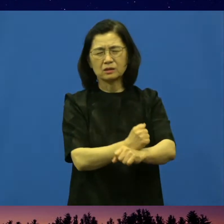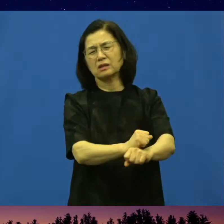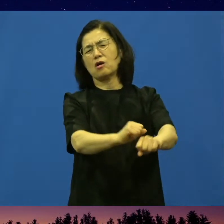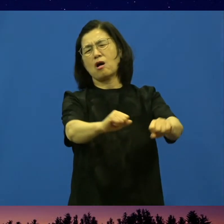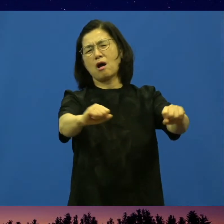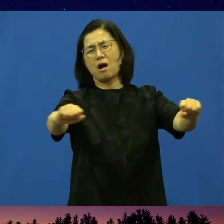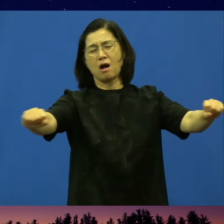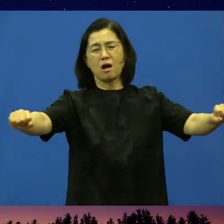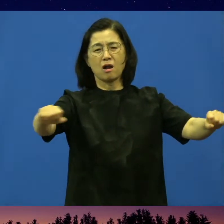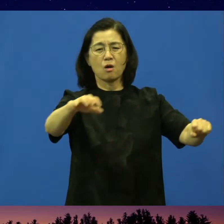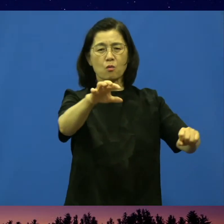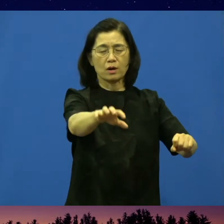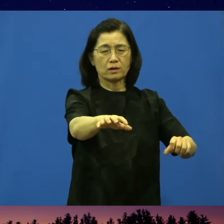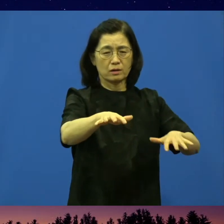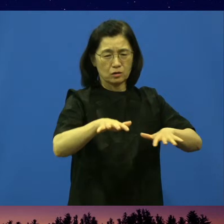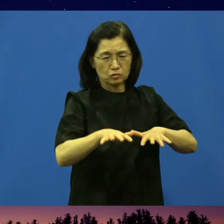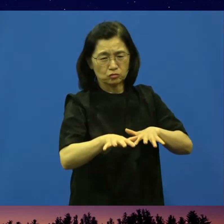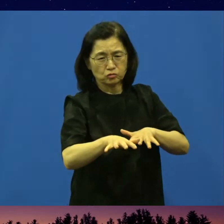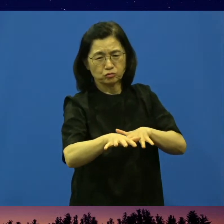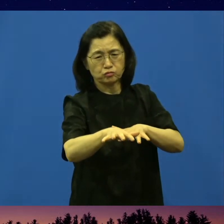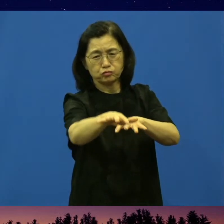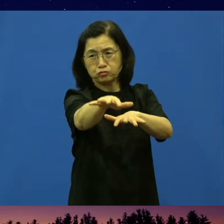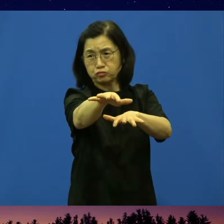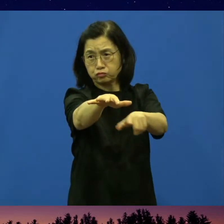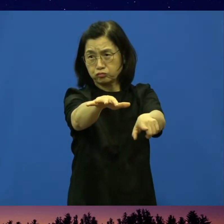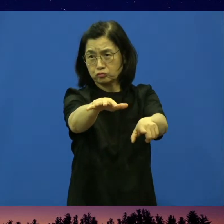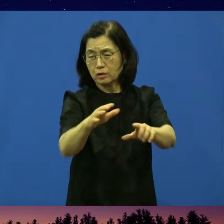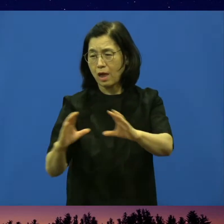광야에 애국과 너무 다른 거예요.